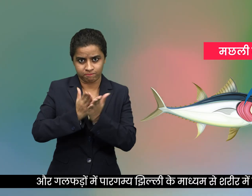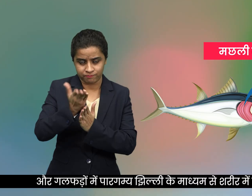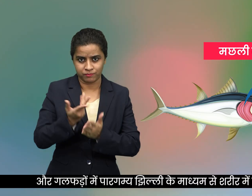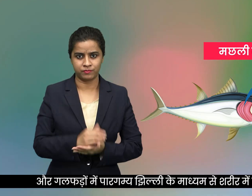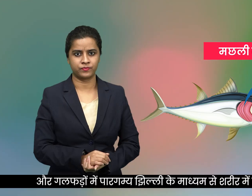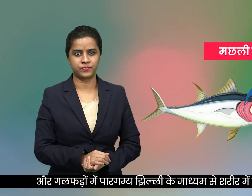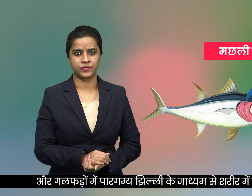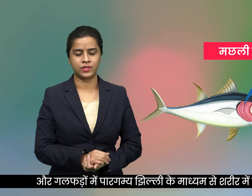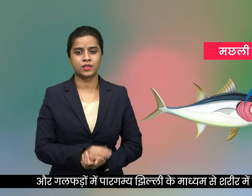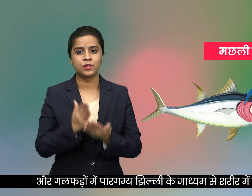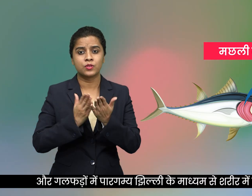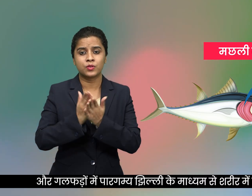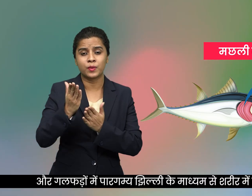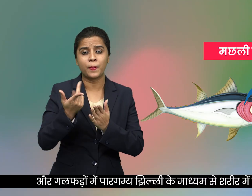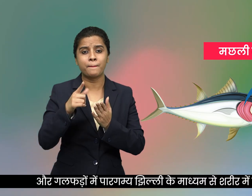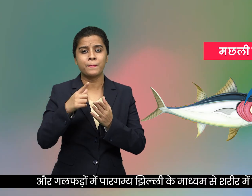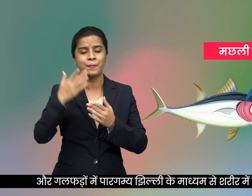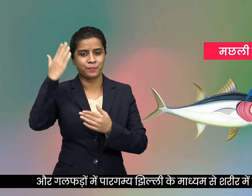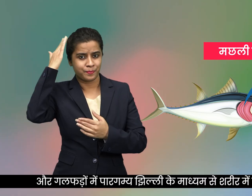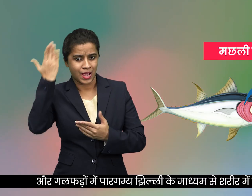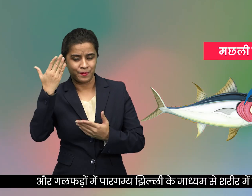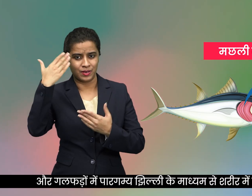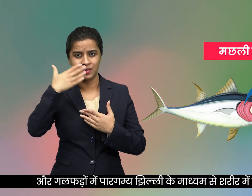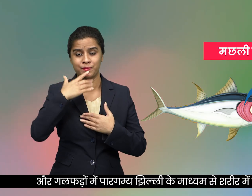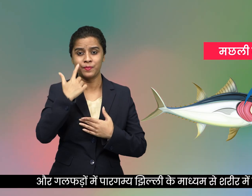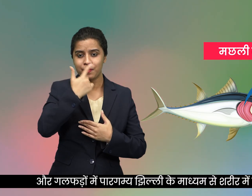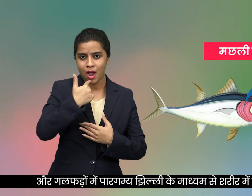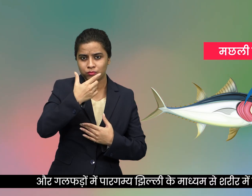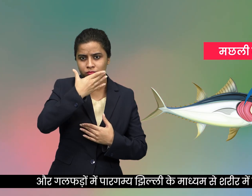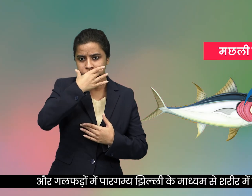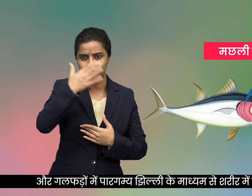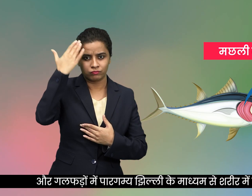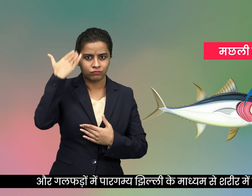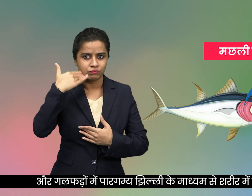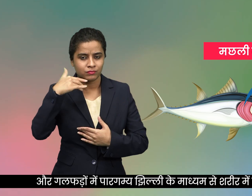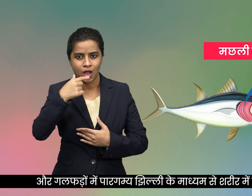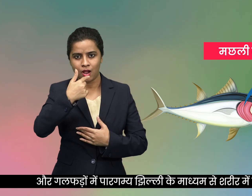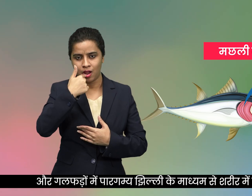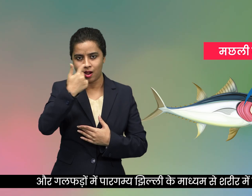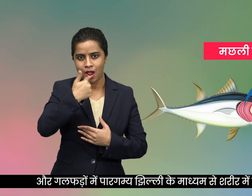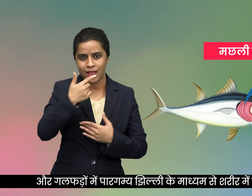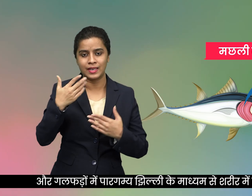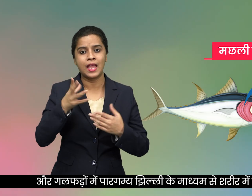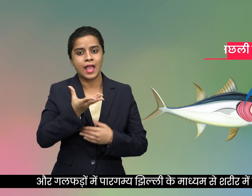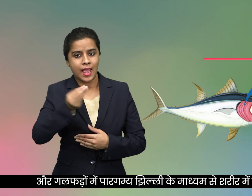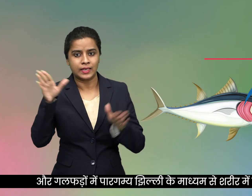अतिरिक्त पानी मुंह और गलफड़ों में पारगम्य झिल्ली के माध्यम से शरीर में प्रवेश करता